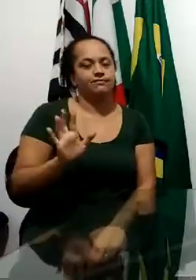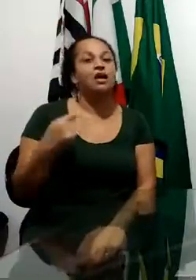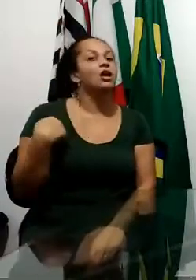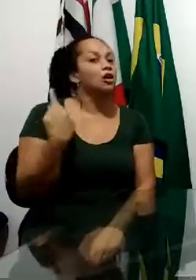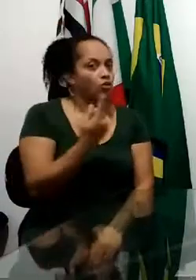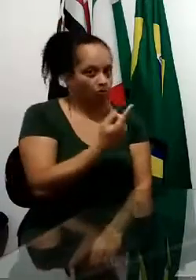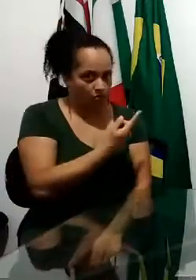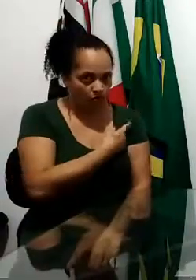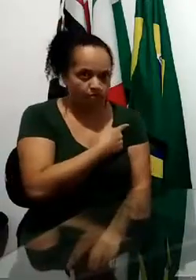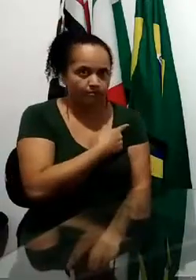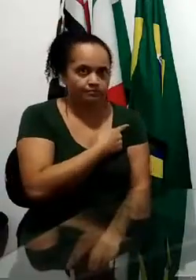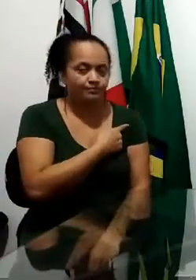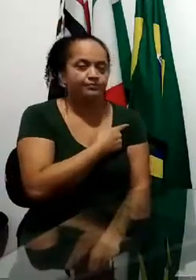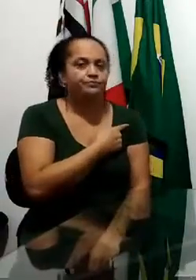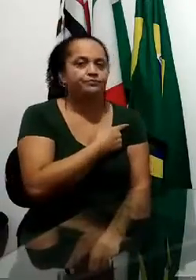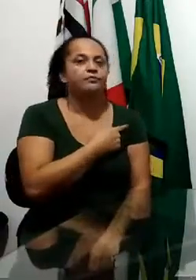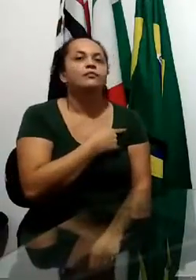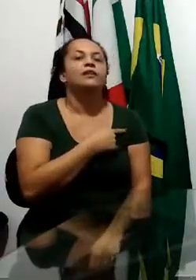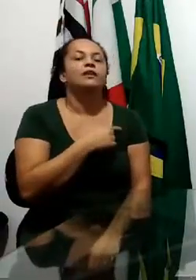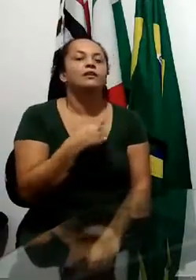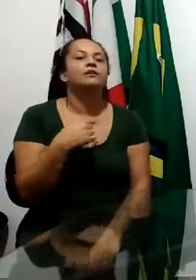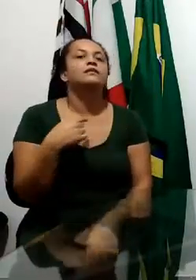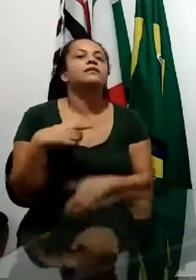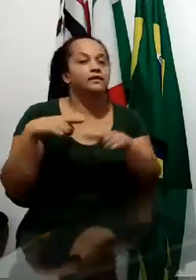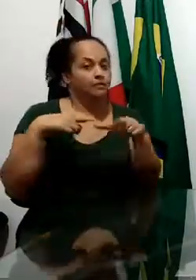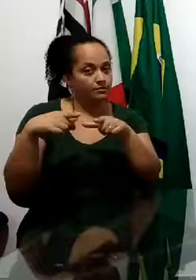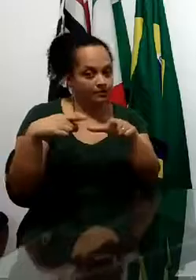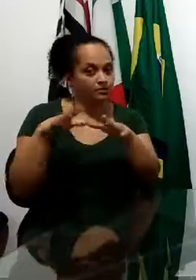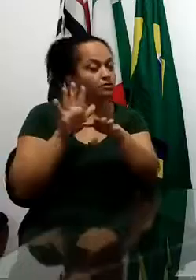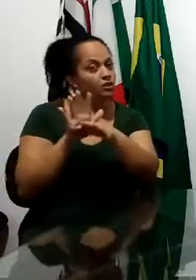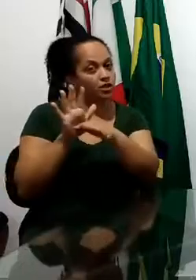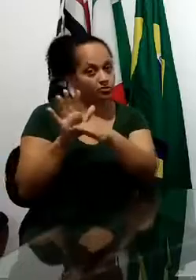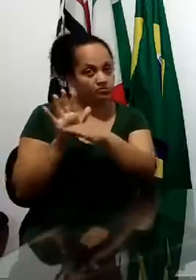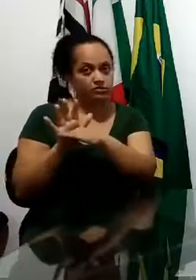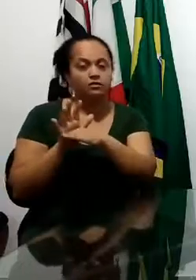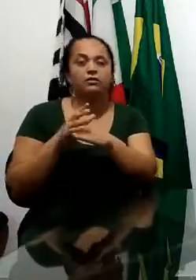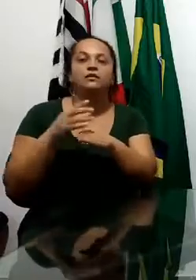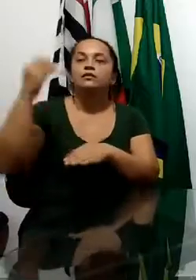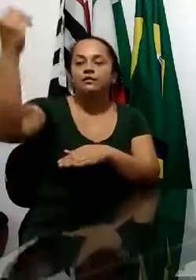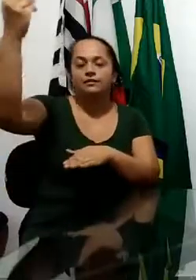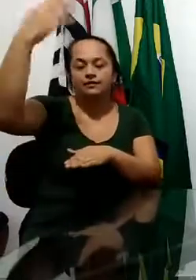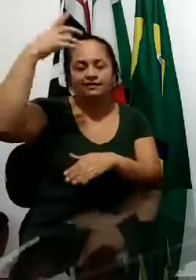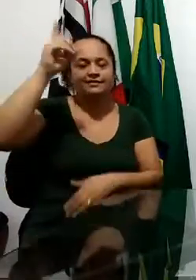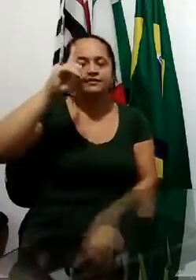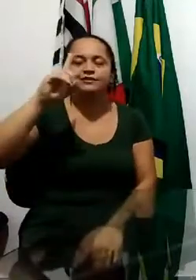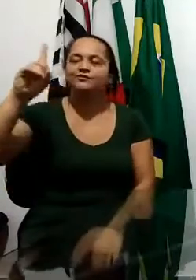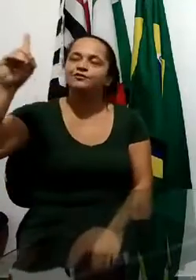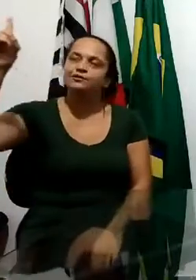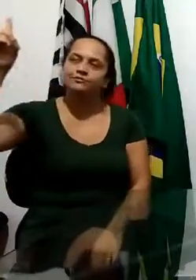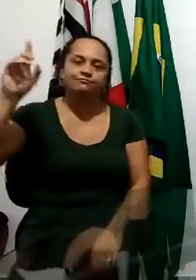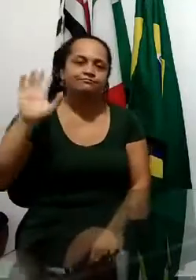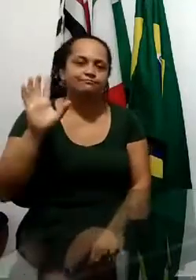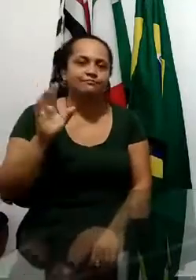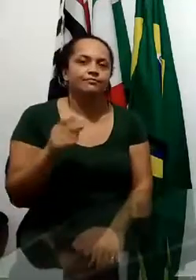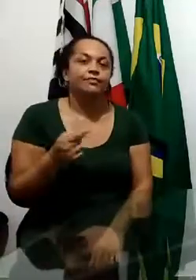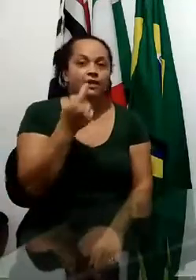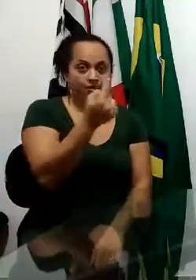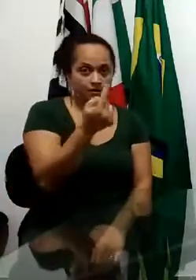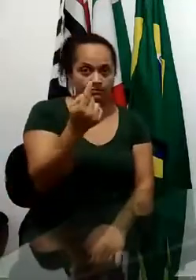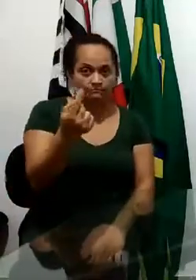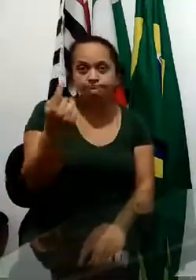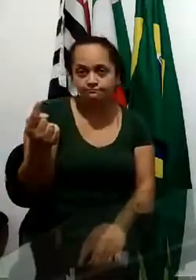somos despenseiros da multiforme graça de Deus. E ele diz, cada